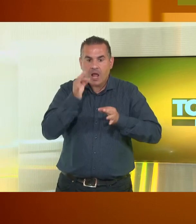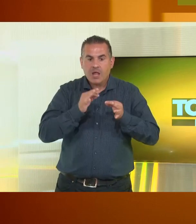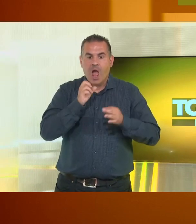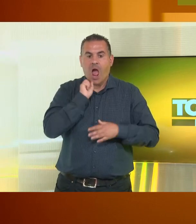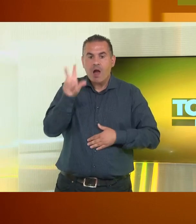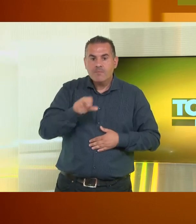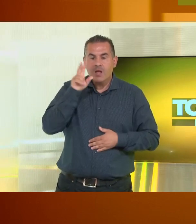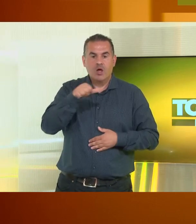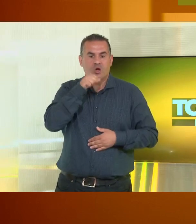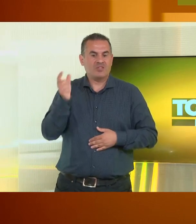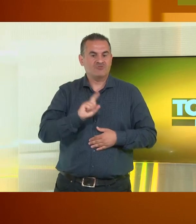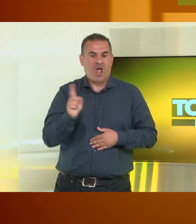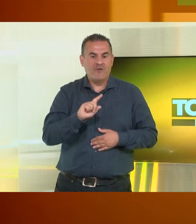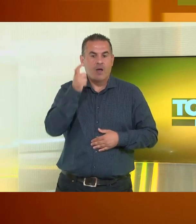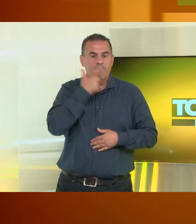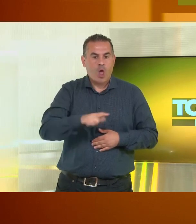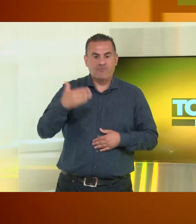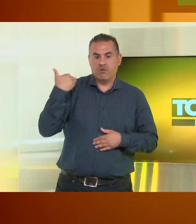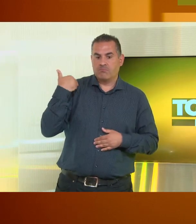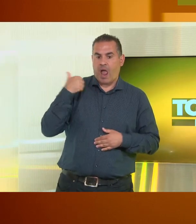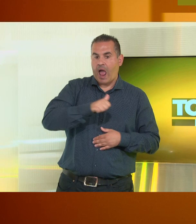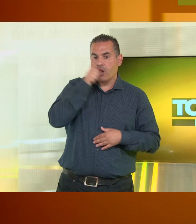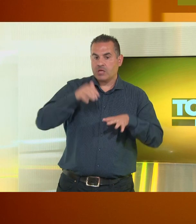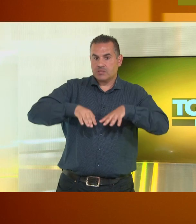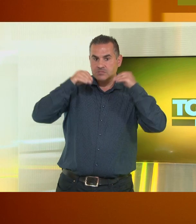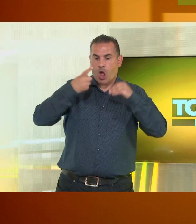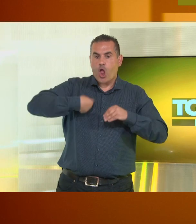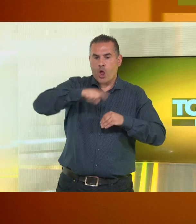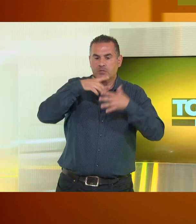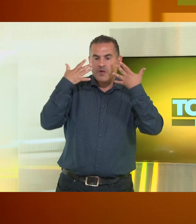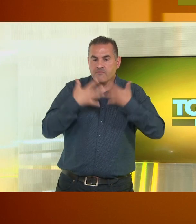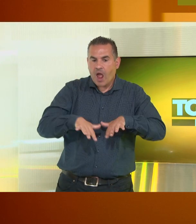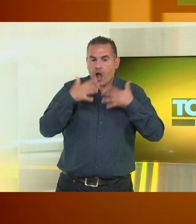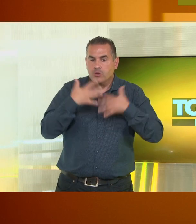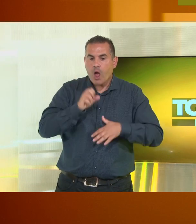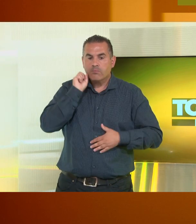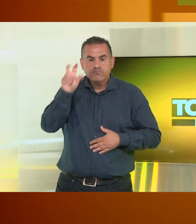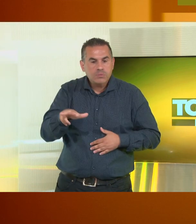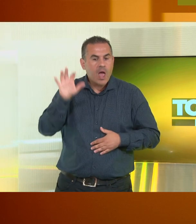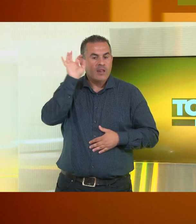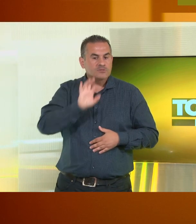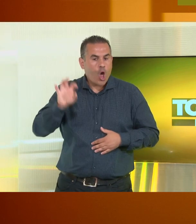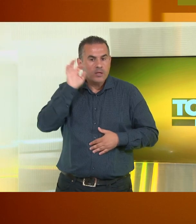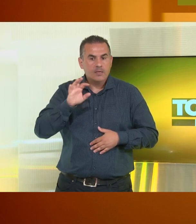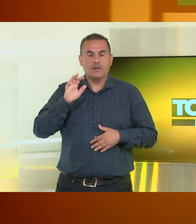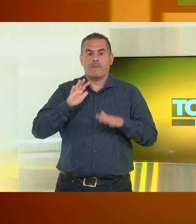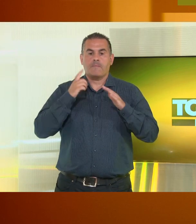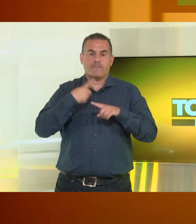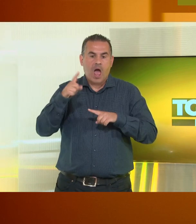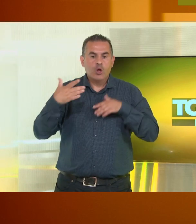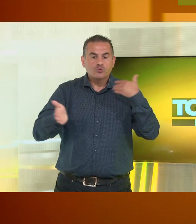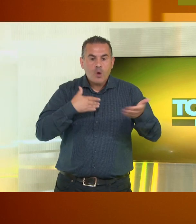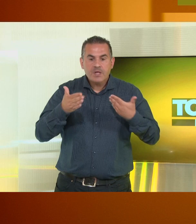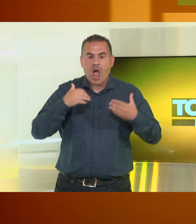mobilismo degli assessorati dell'agricoltura e della sanità in particolare hanno portato a una situazione insostenibile per i nostri allevamenti con gravi